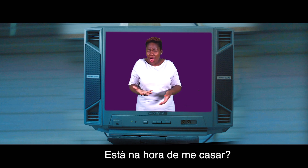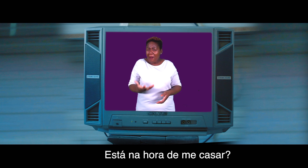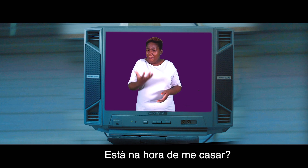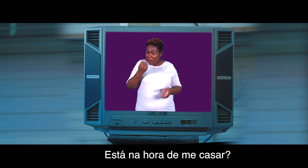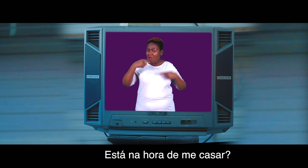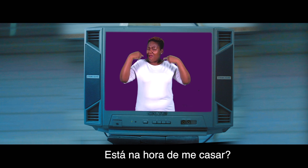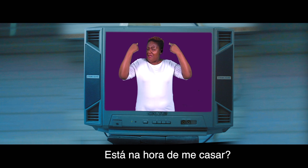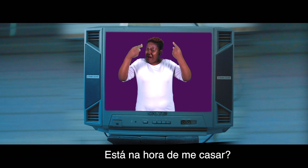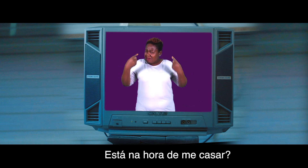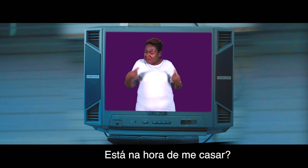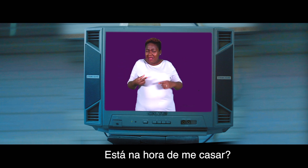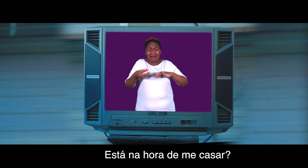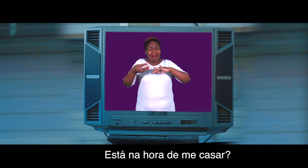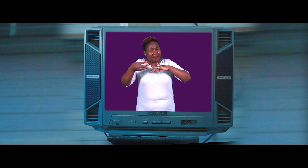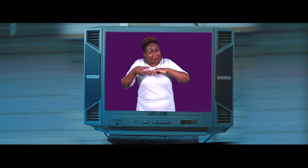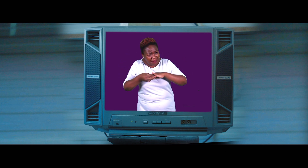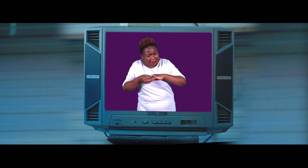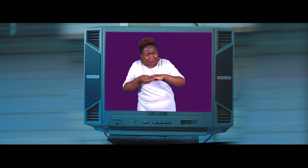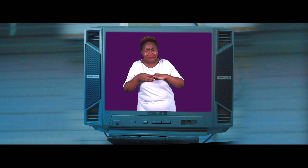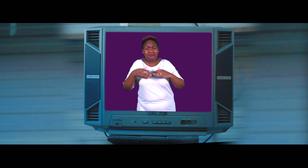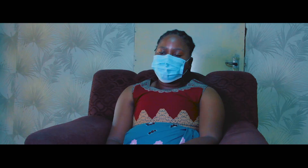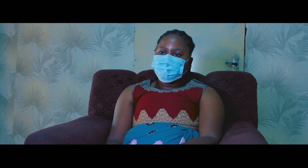Está na hora de me casar?